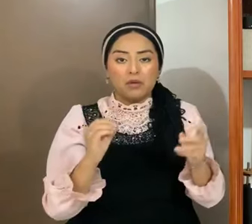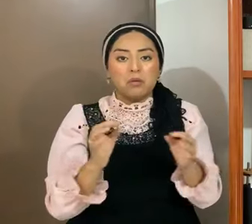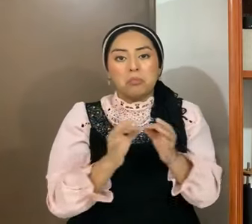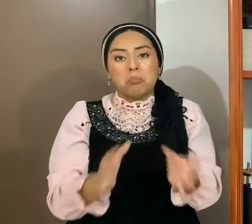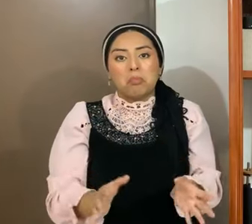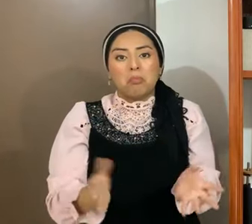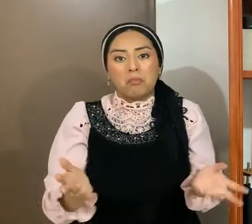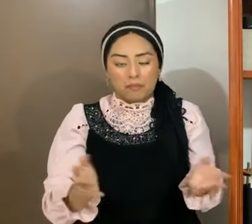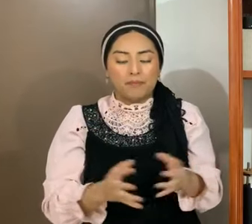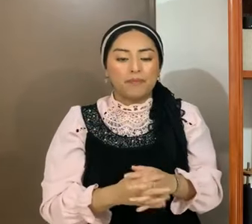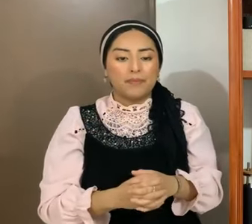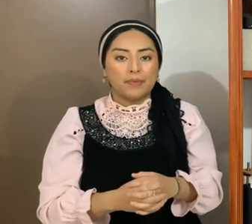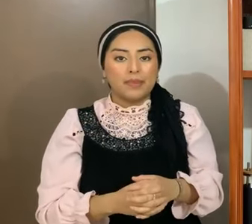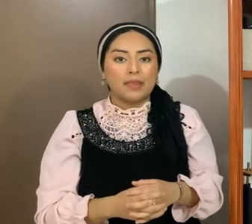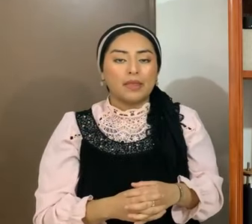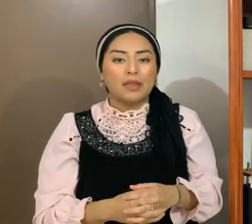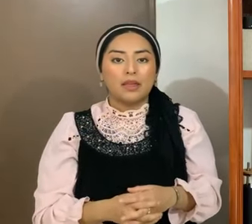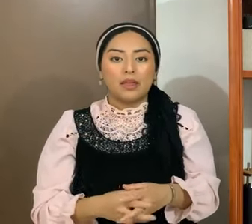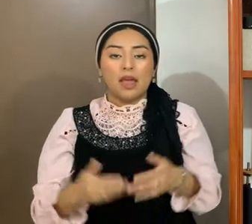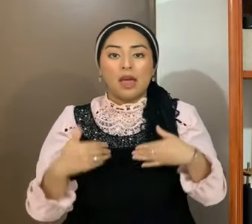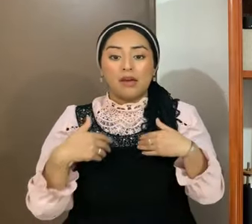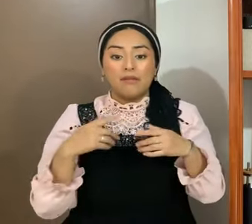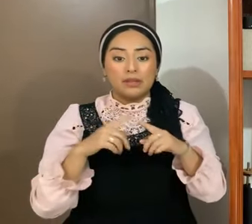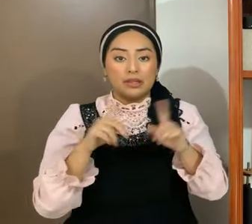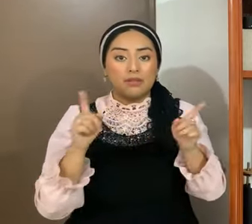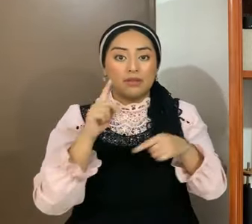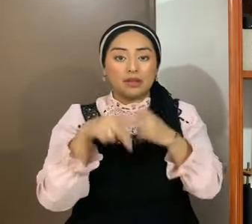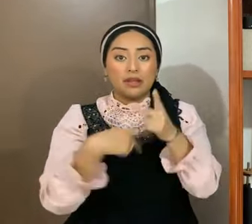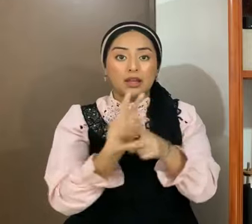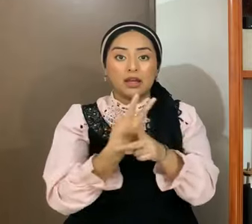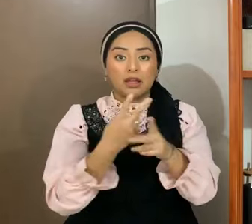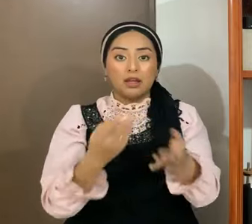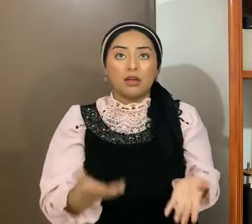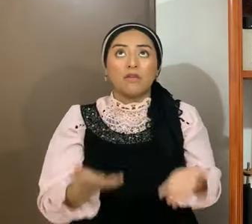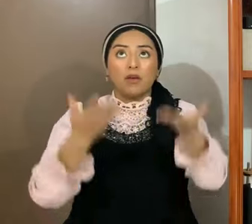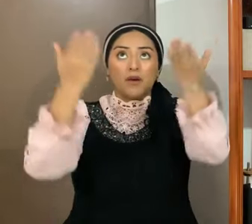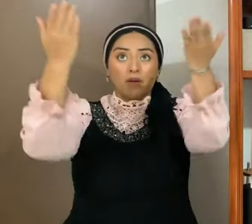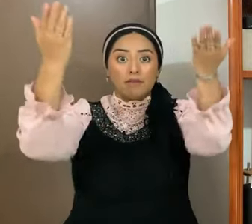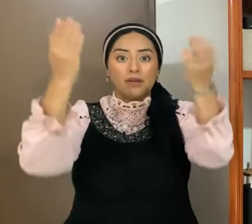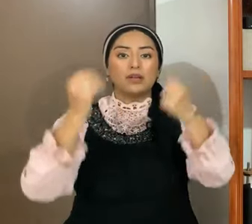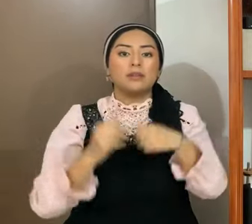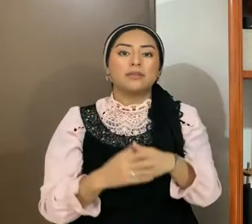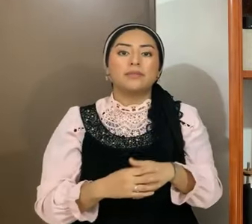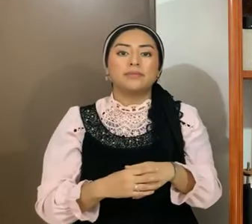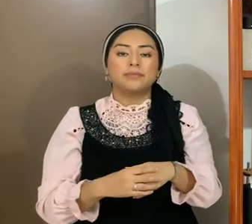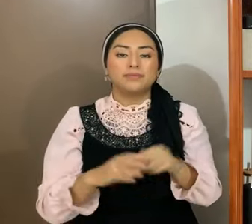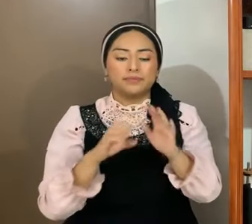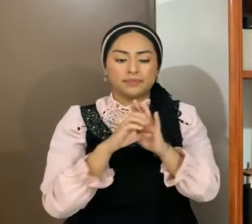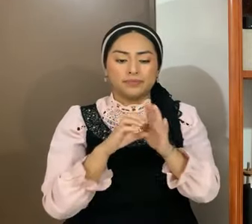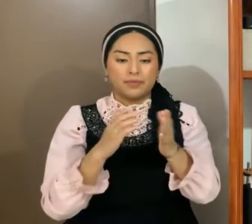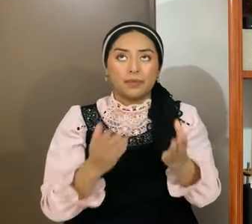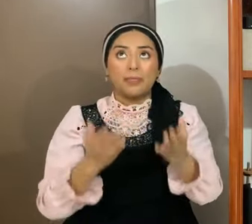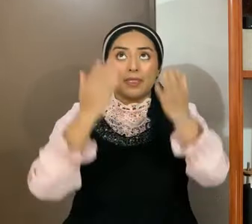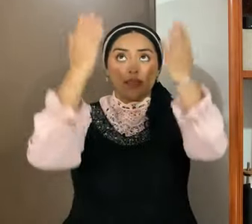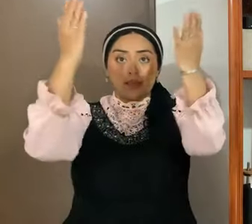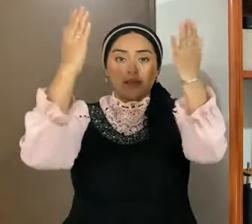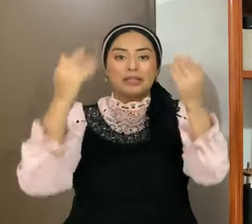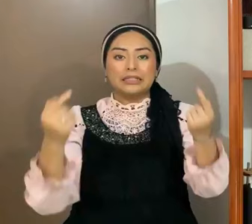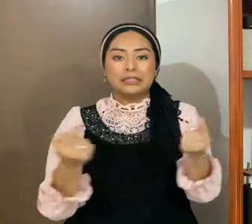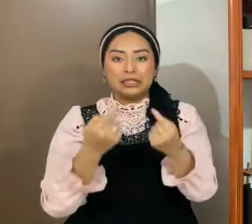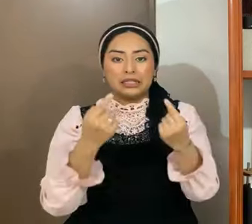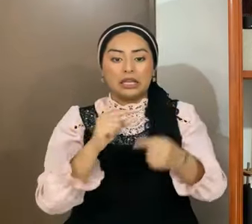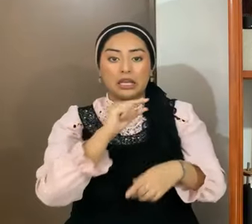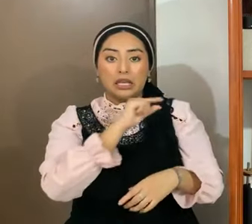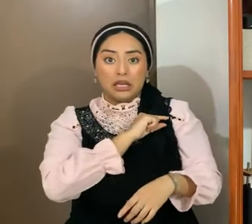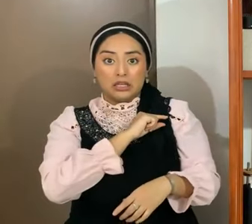las ofrendas, ya las vimos, había de diferentes tipos. Las ofrendas, por ejemplo, en el caso de las ofrendas de pecado por